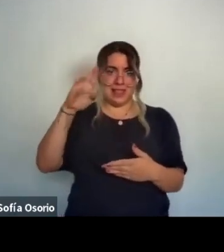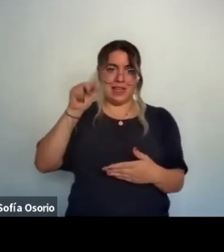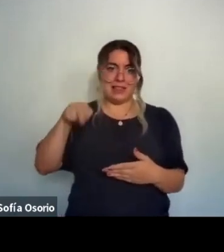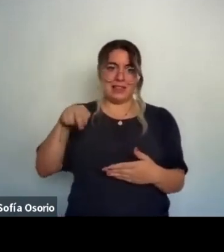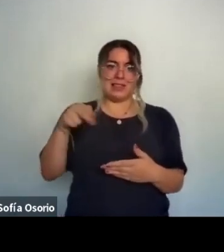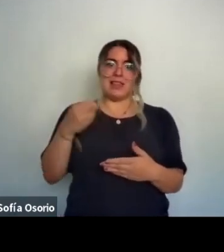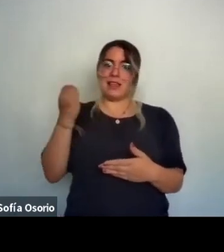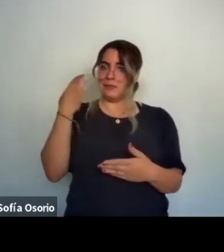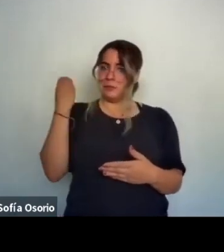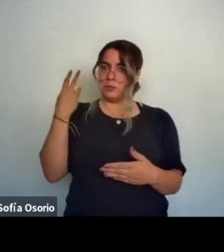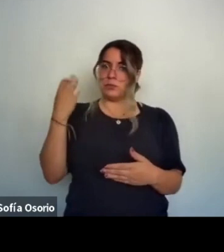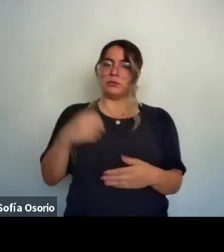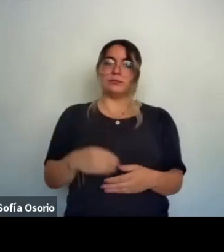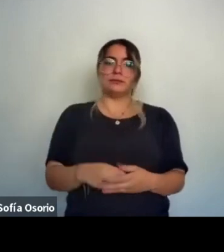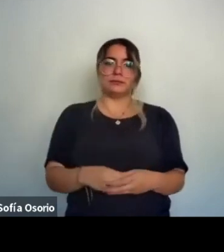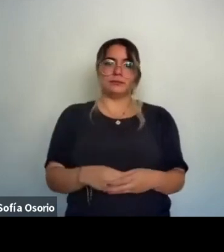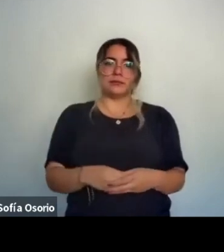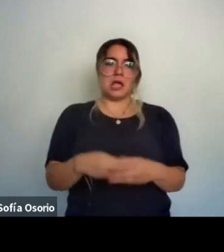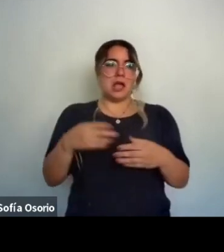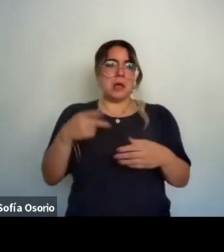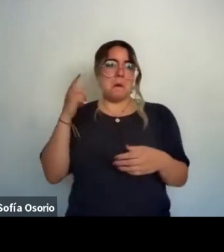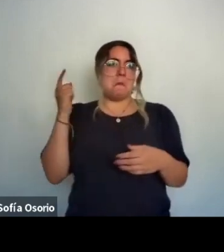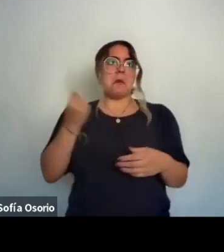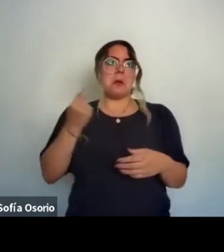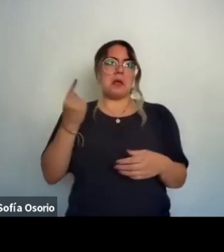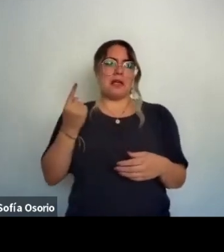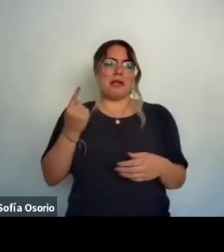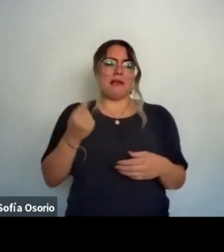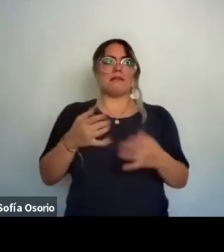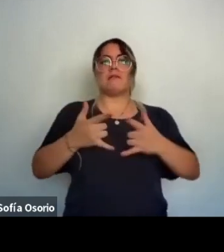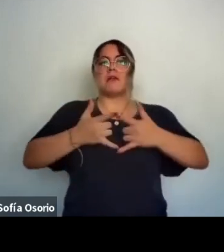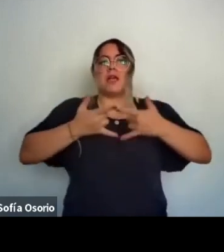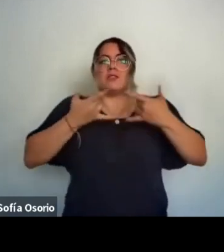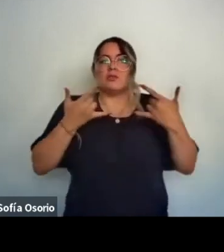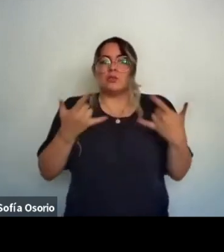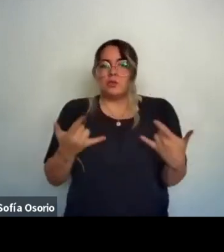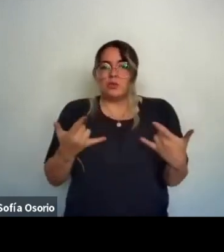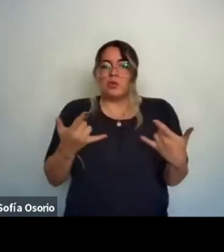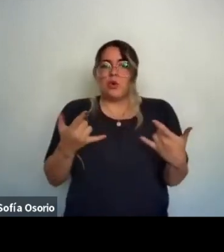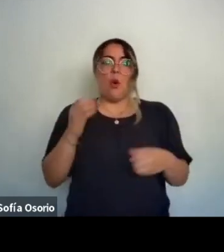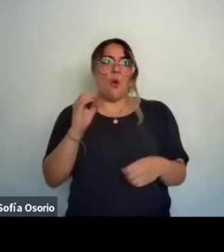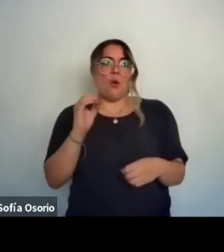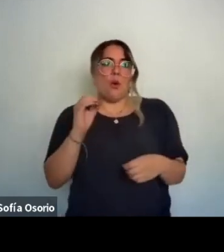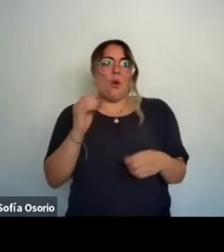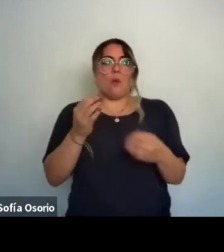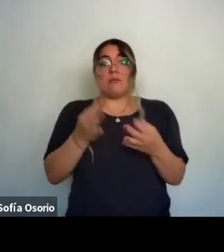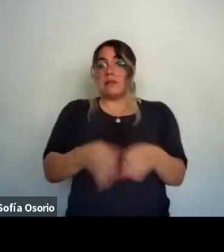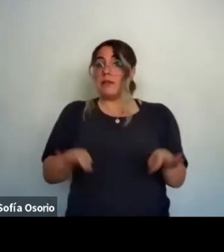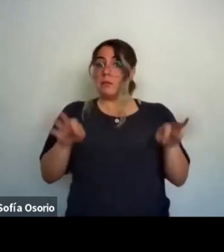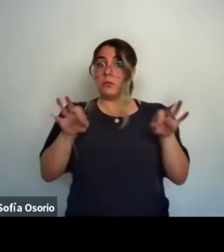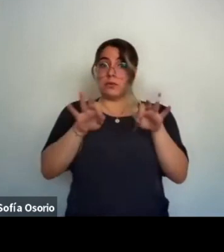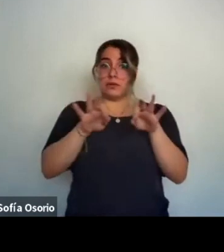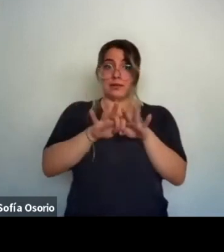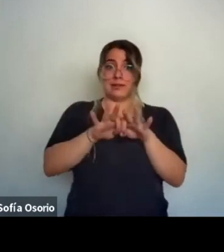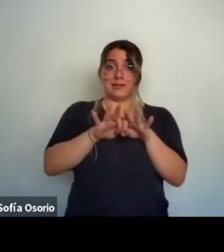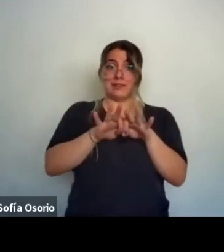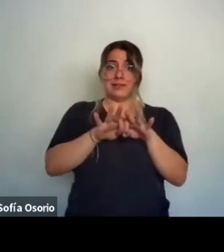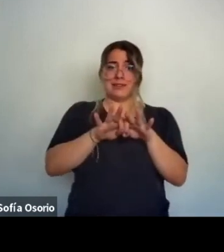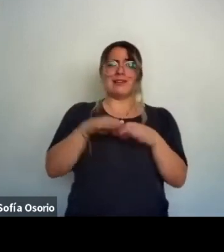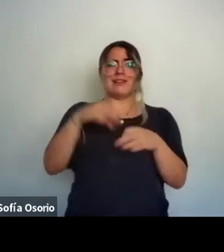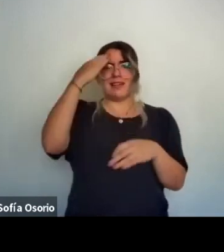amena esta cuestión histórica y la importancia de tener en cuenta el referente de la